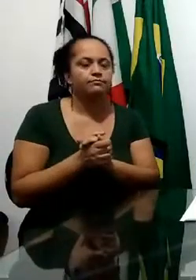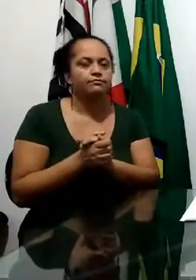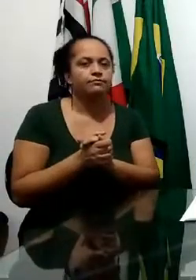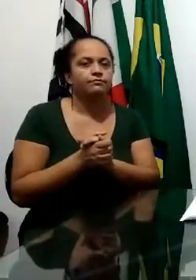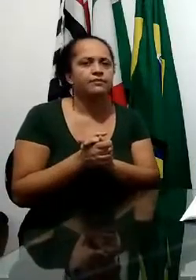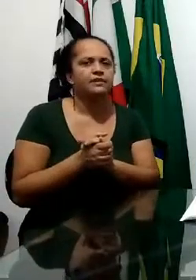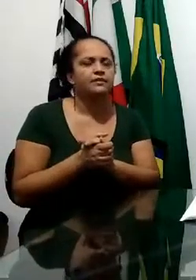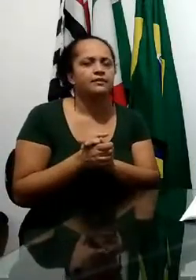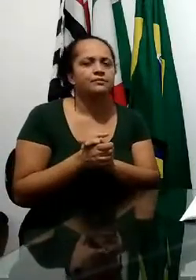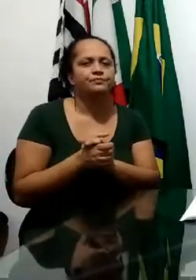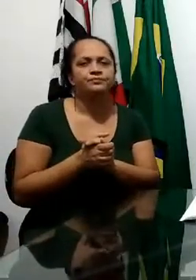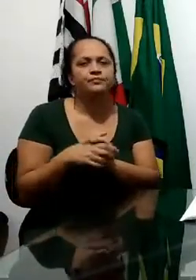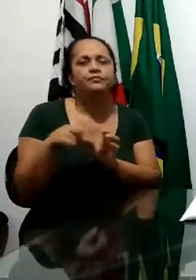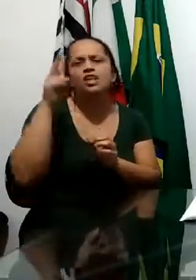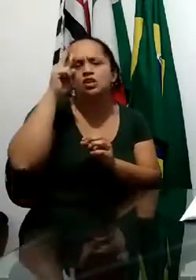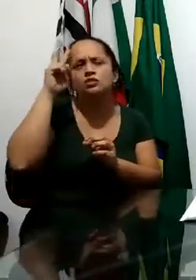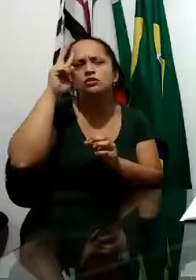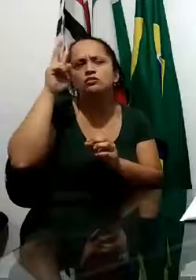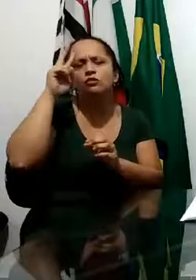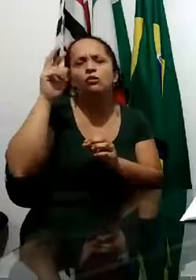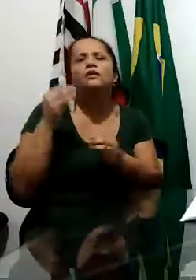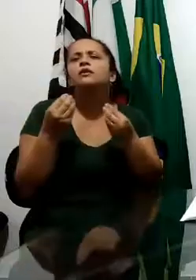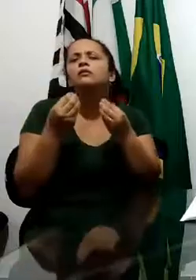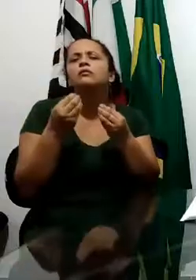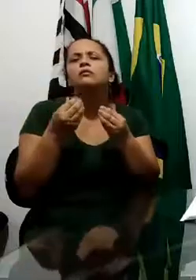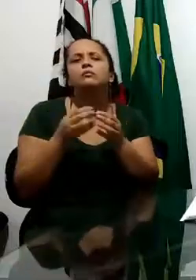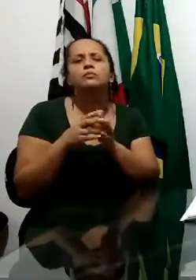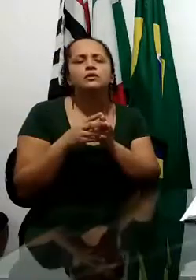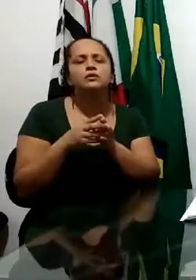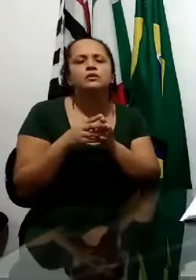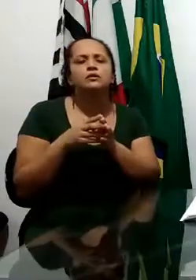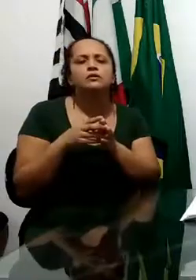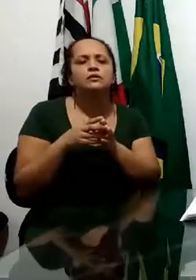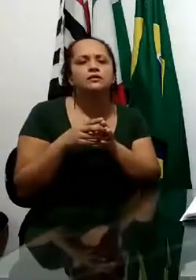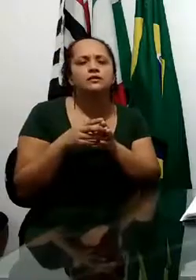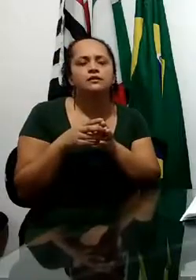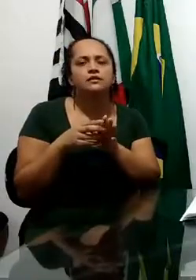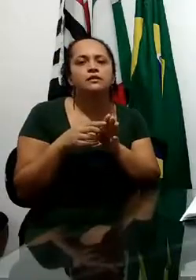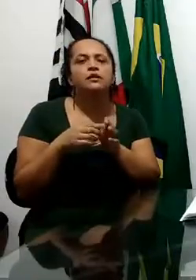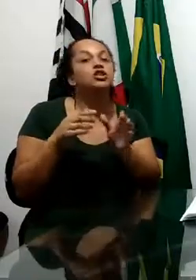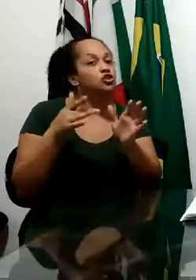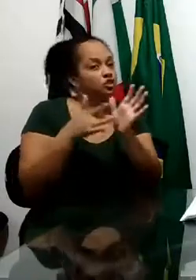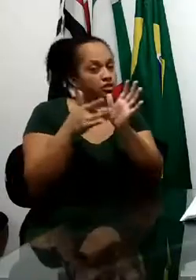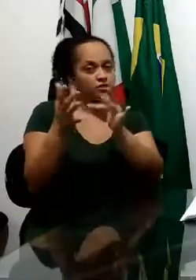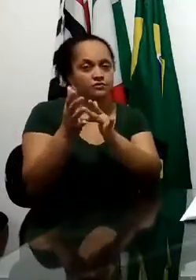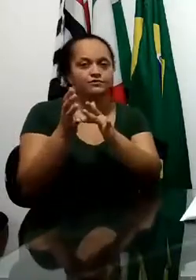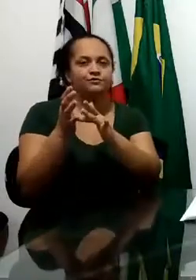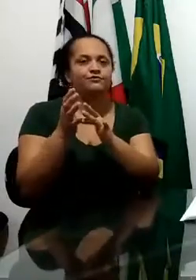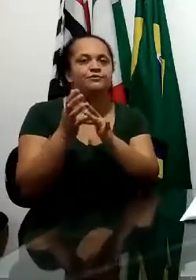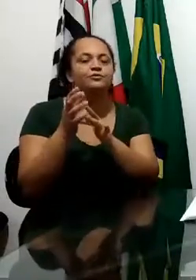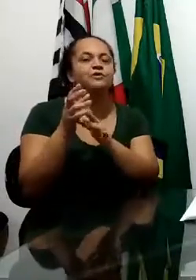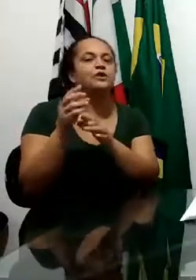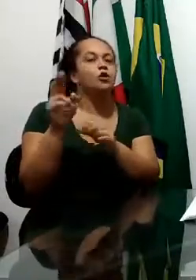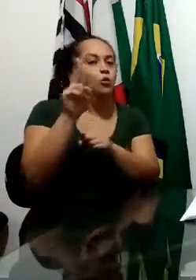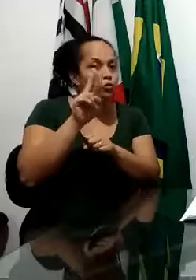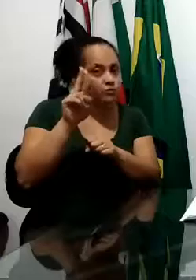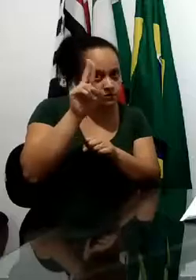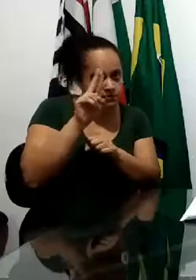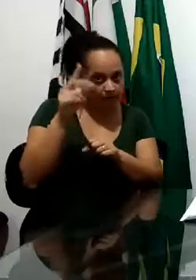uma parábola? Jesus usava a estratégia de ensinar por parábolas para facilitar